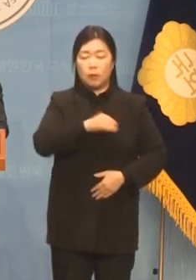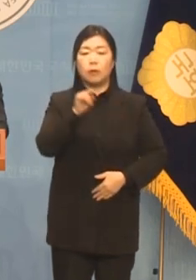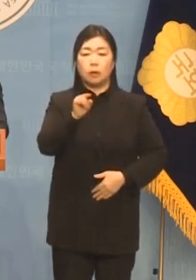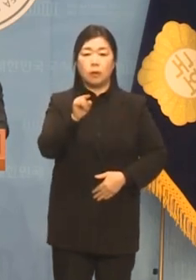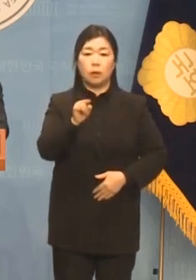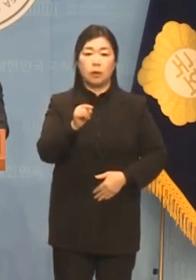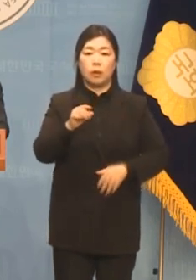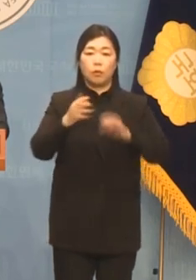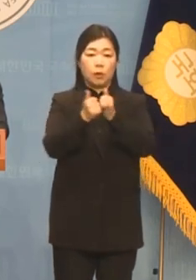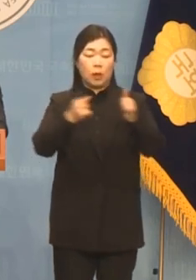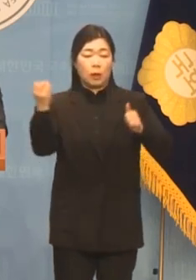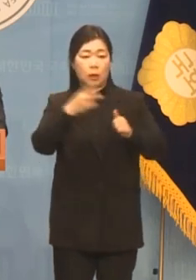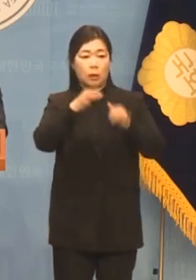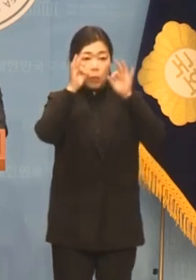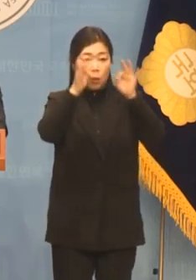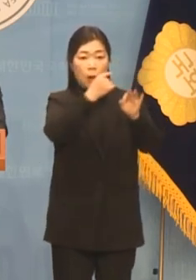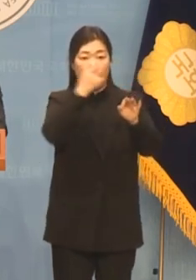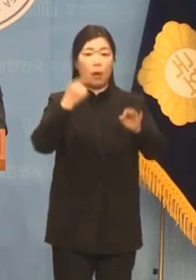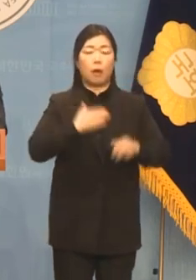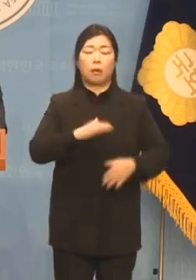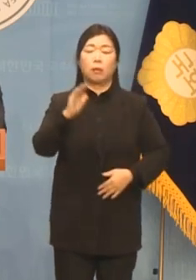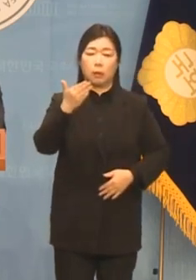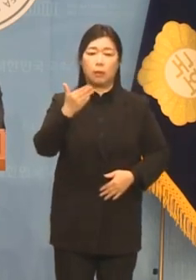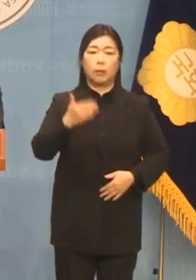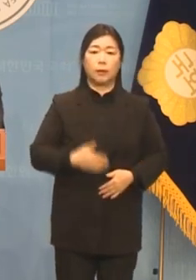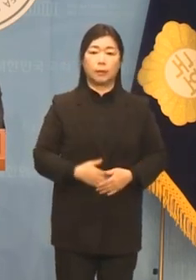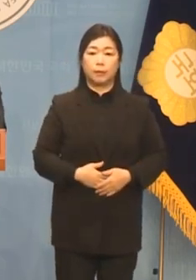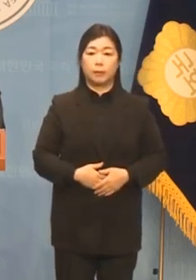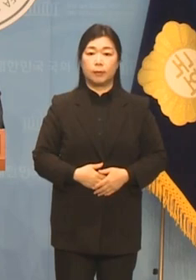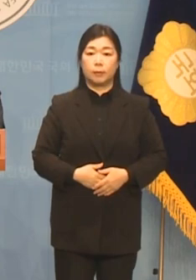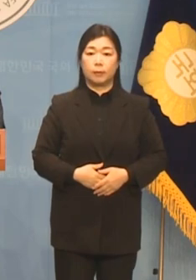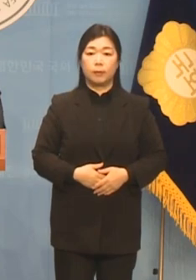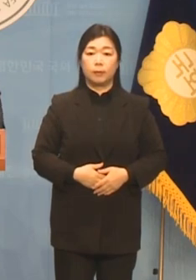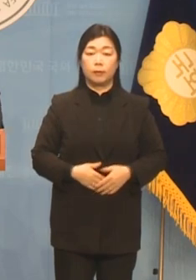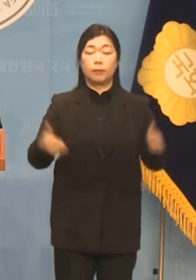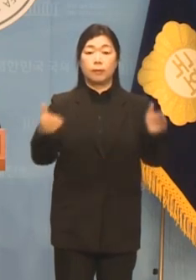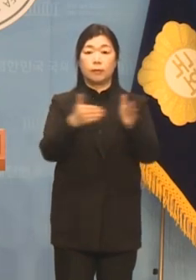국에게는 결과만 나을 것입니다